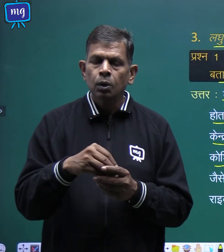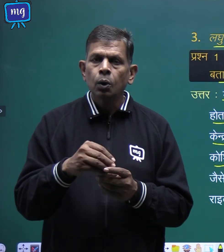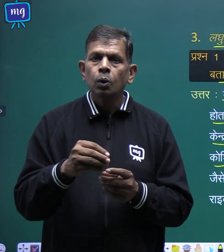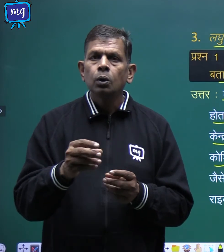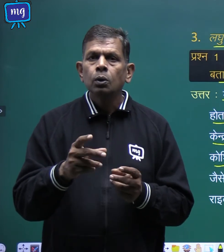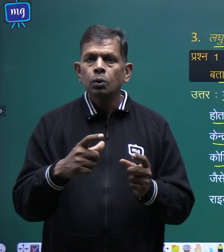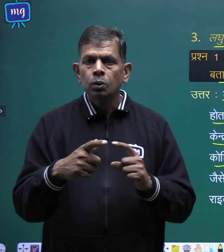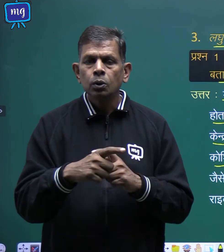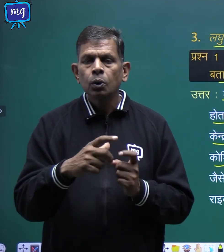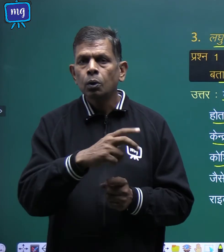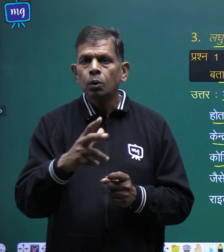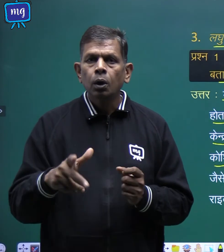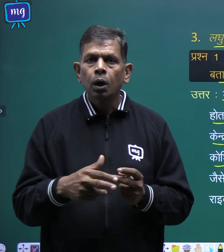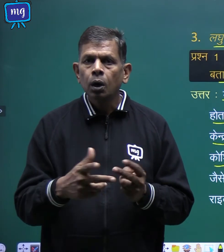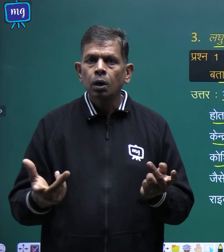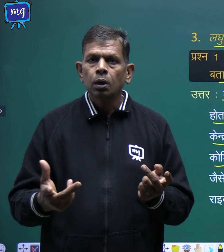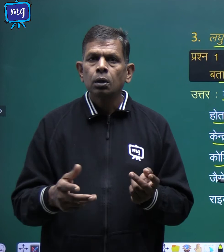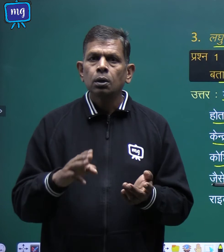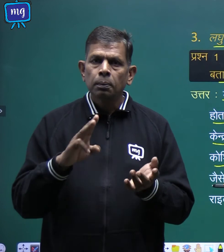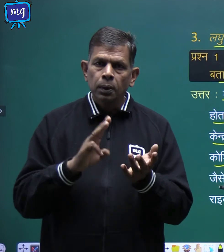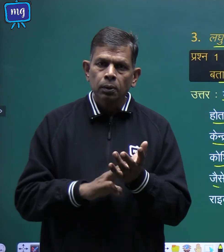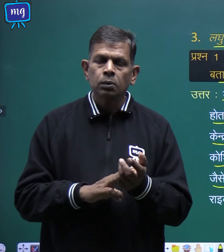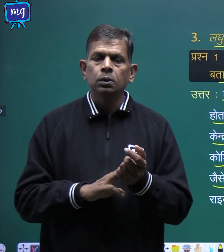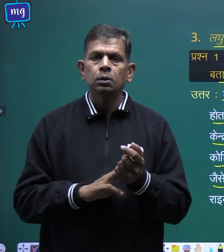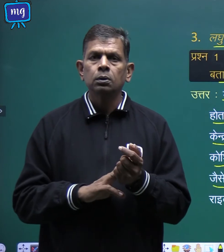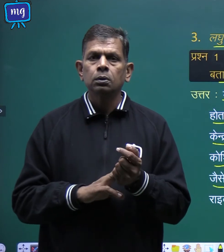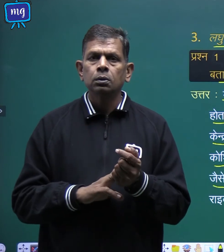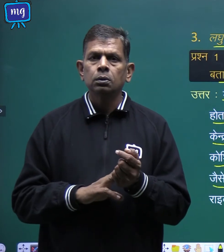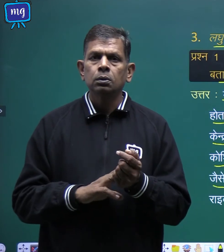कोशिकांग जैसे माइटोकॉन्ड्रिया,